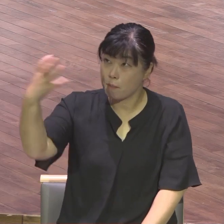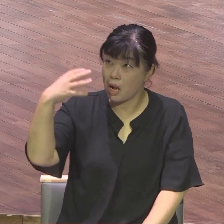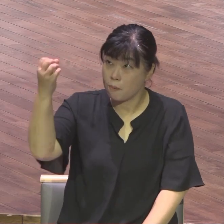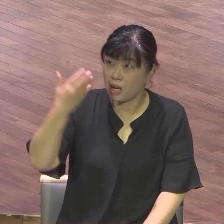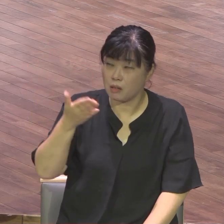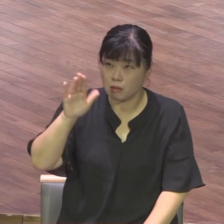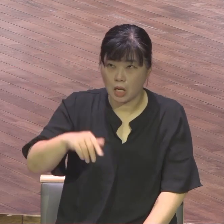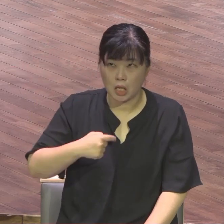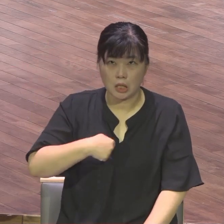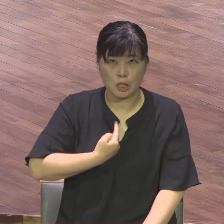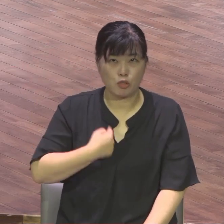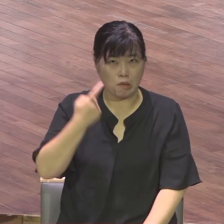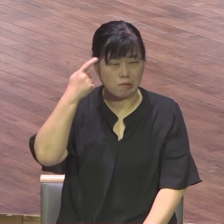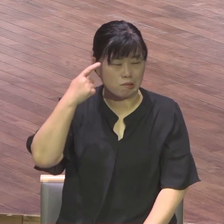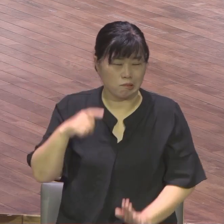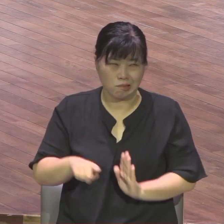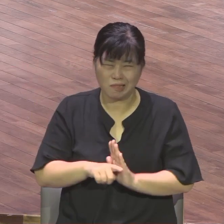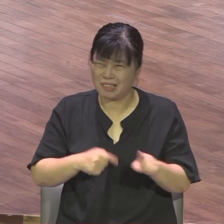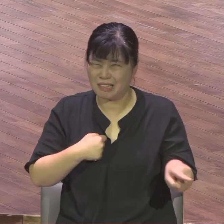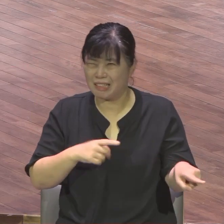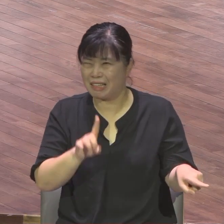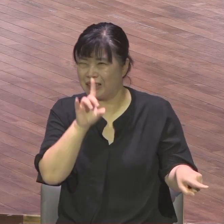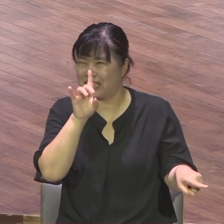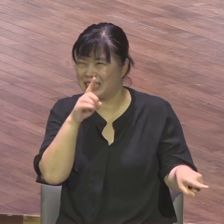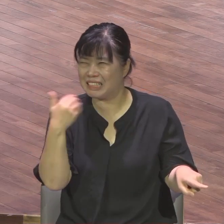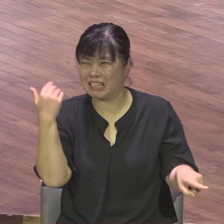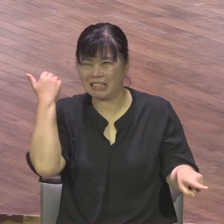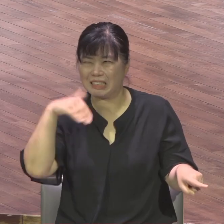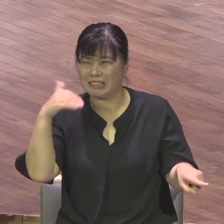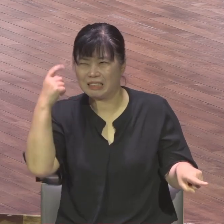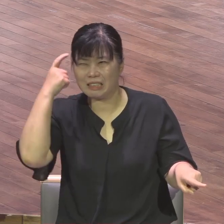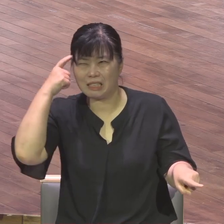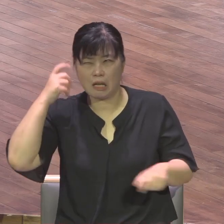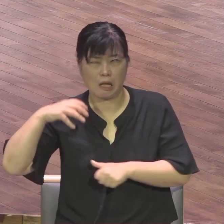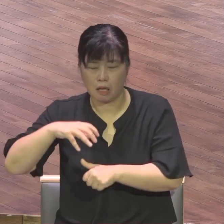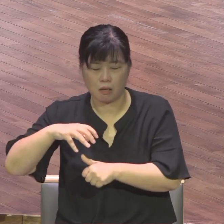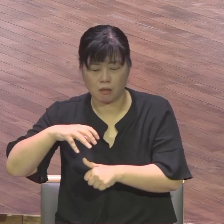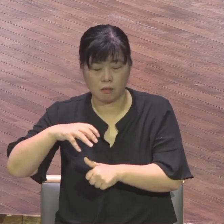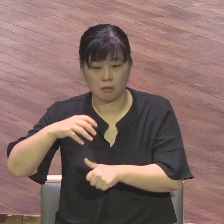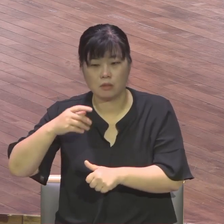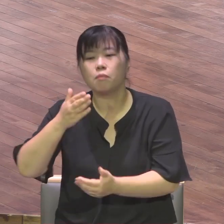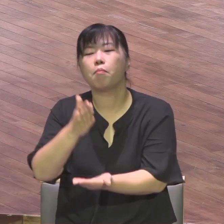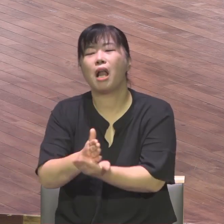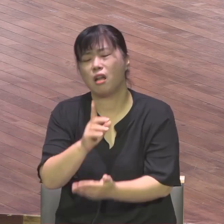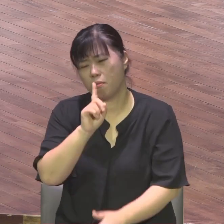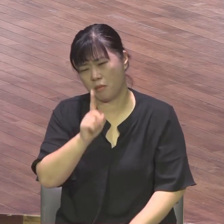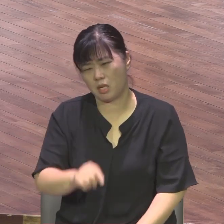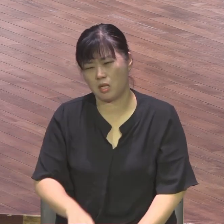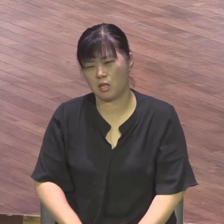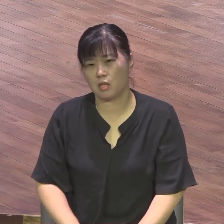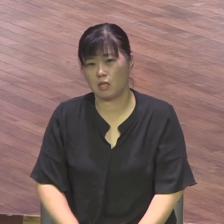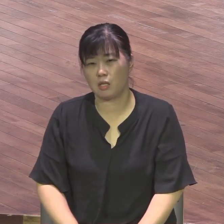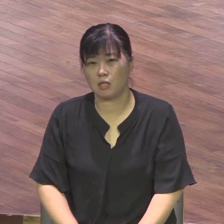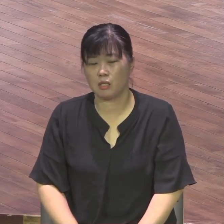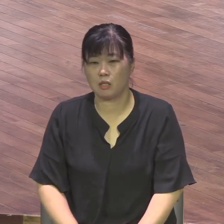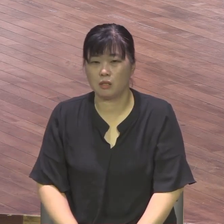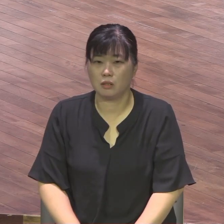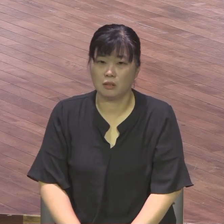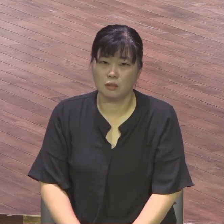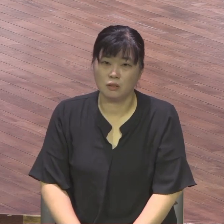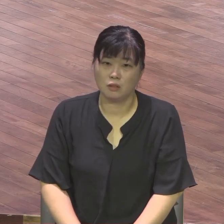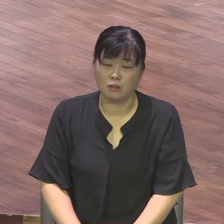가지고 속되다 하지 마라. 이 말씀 속에는요 놀라운 선교 메시지가 담겨져